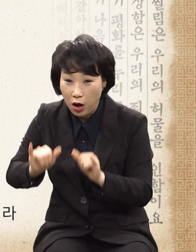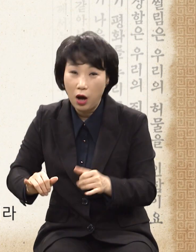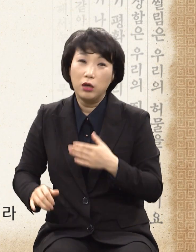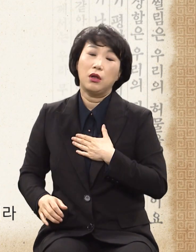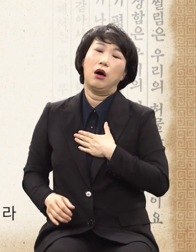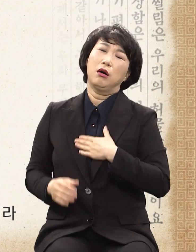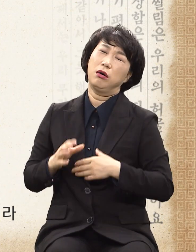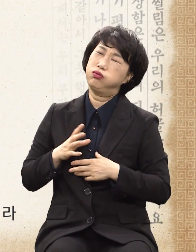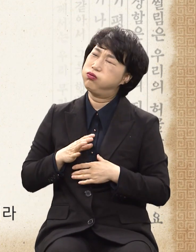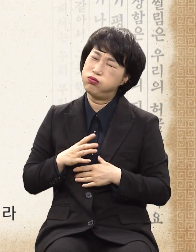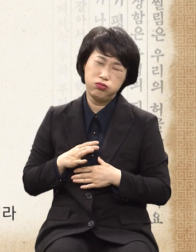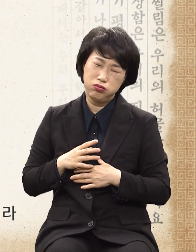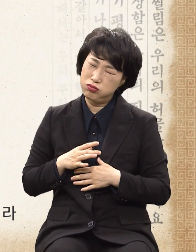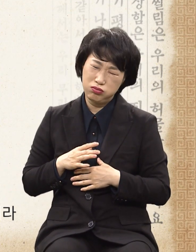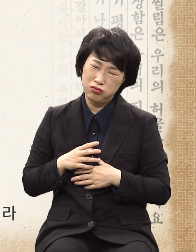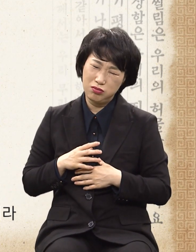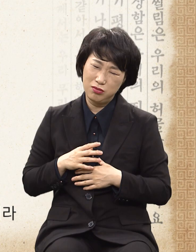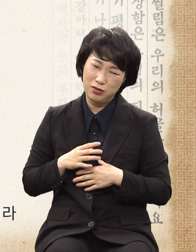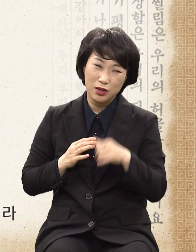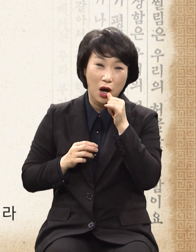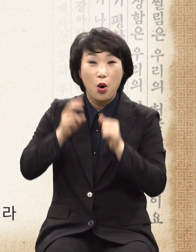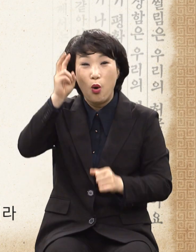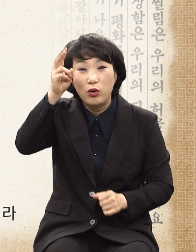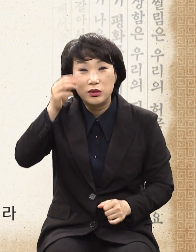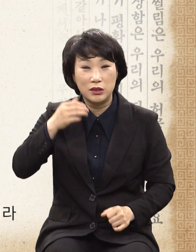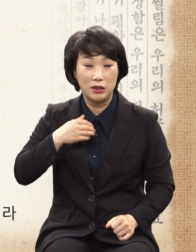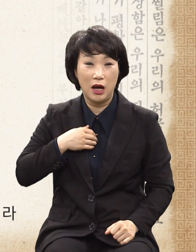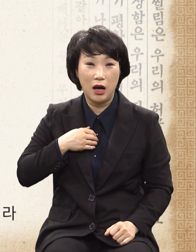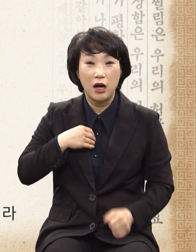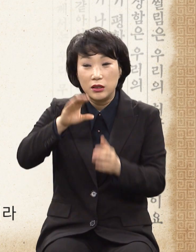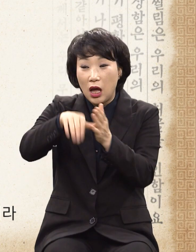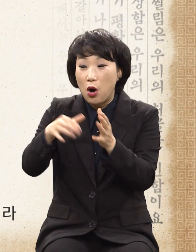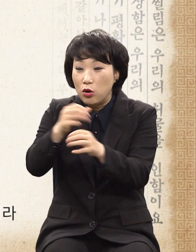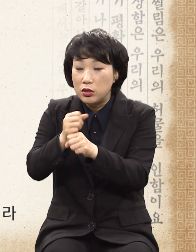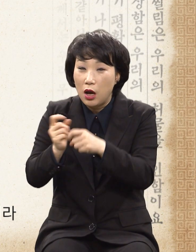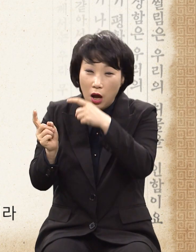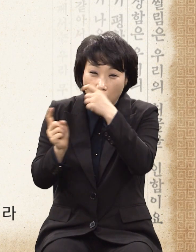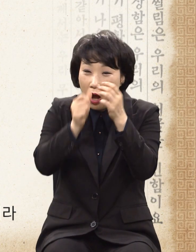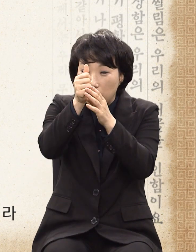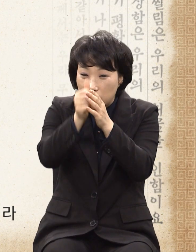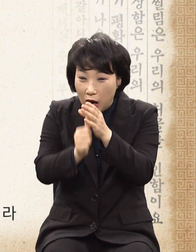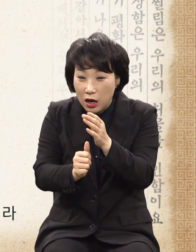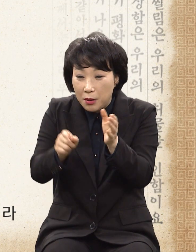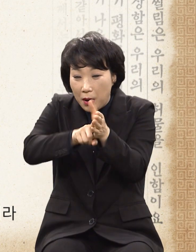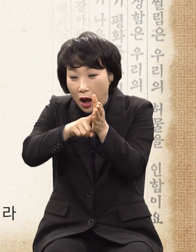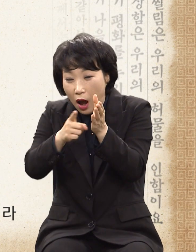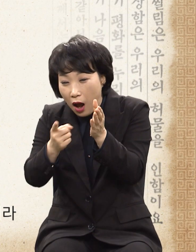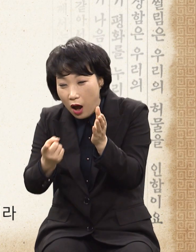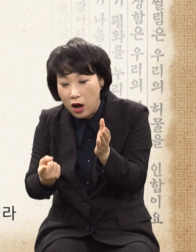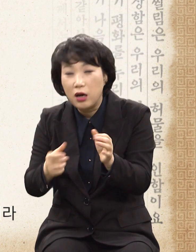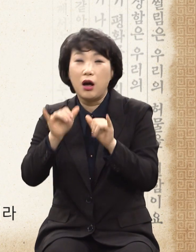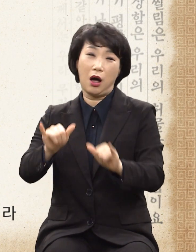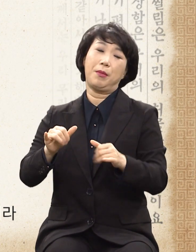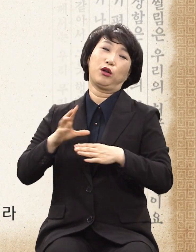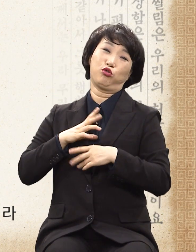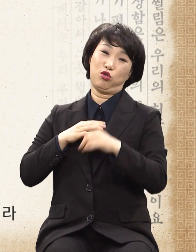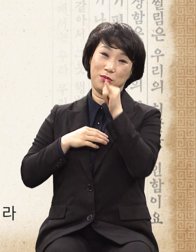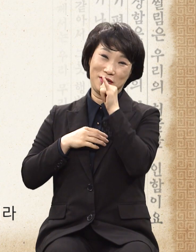참 두렵다. 혹시라도 어느 땐가 타락할까 심히 두렵다는